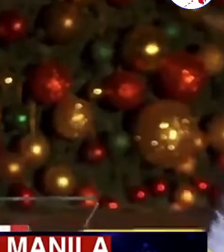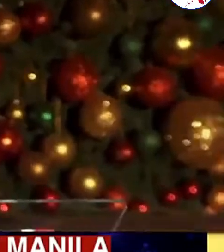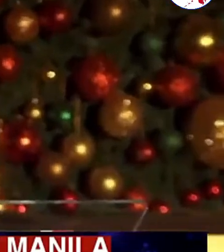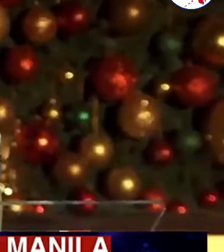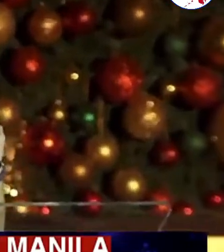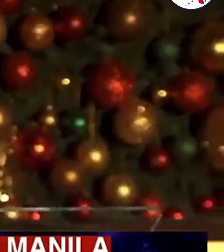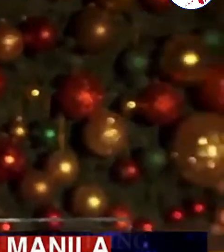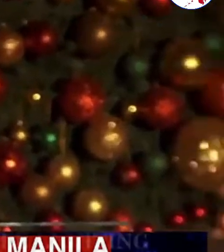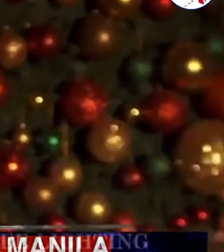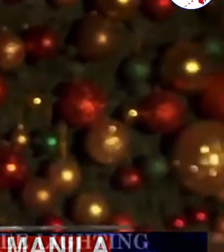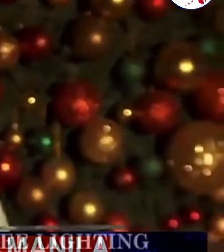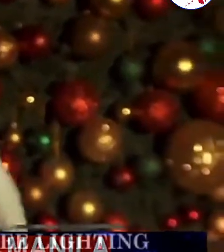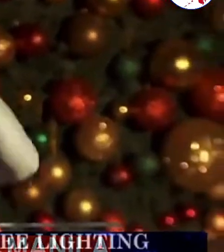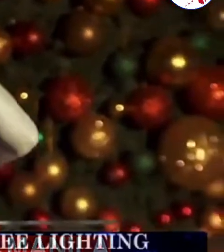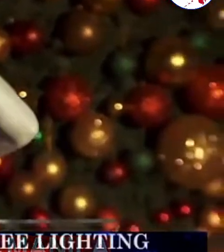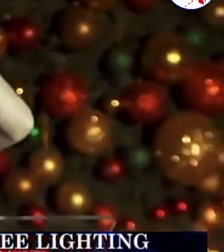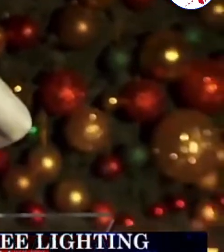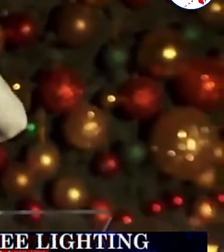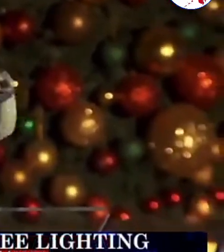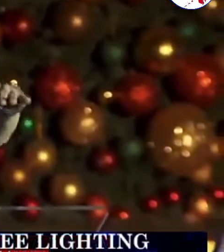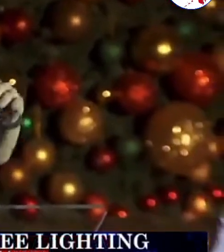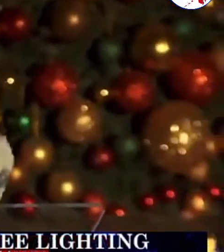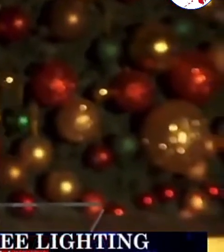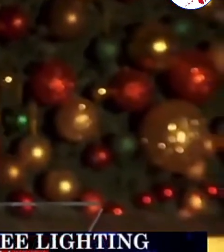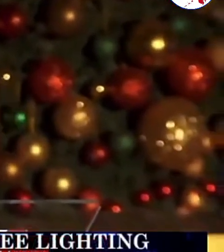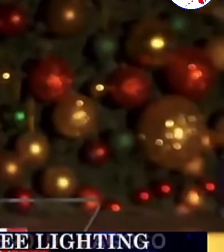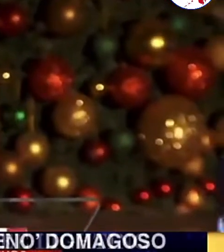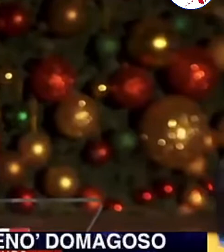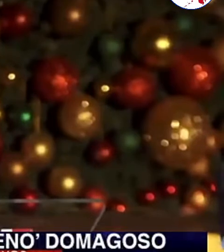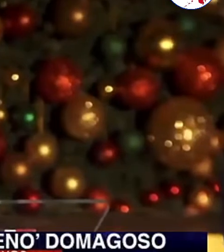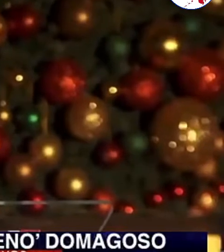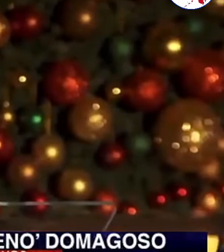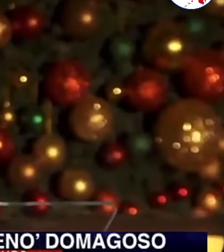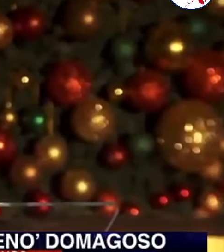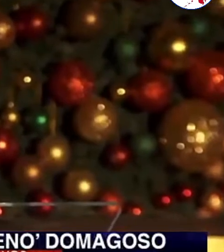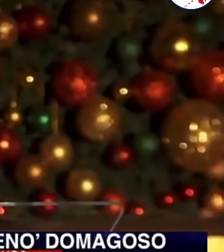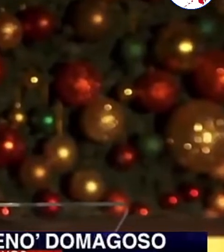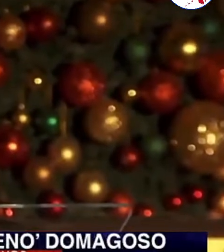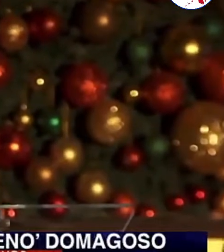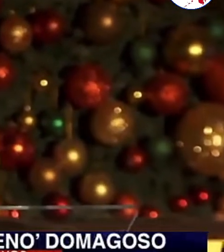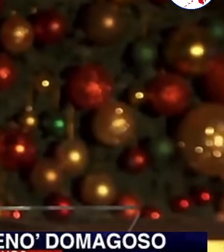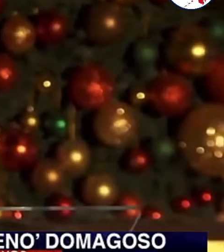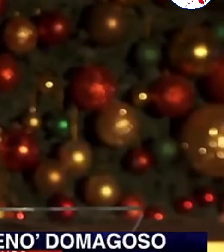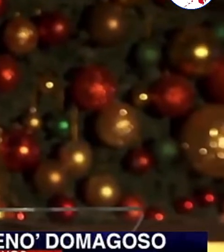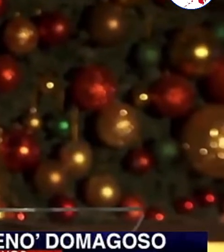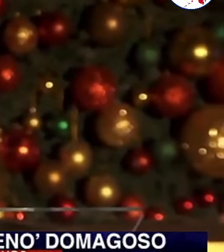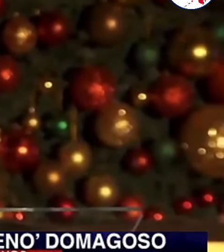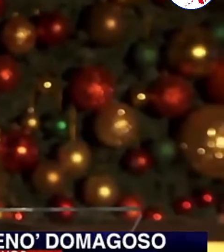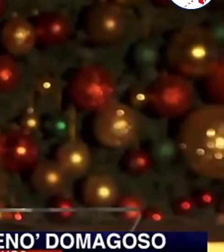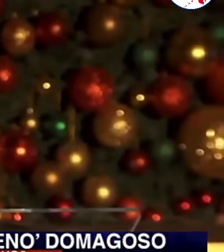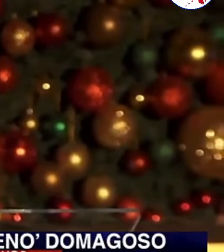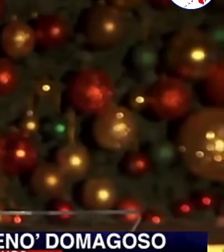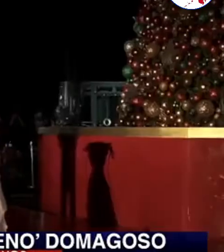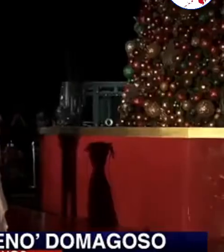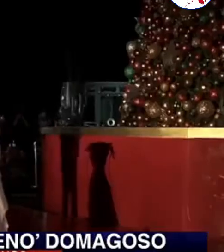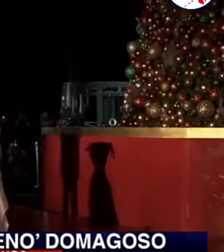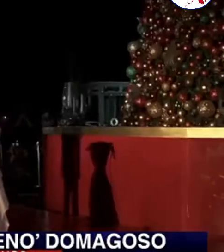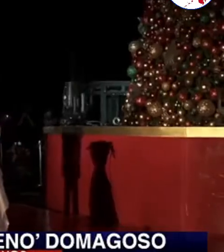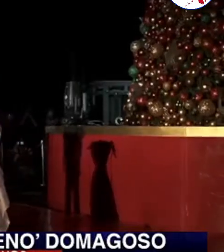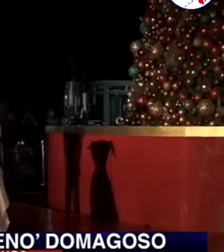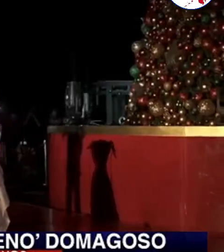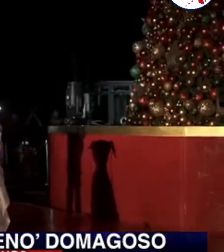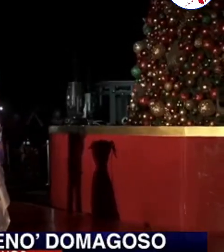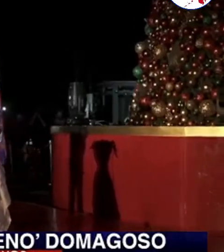Maraming salamat. Maupo po kayo. Maraming salamat, minamahal nating